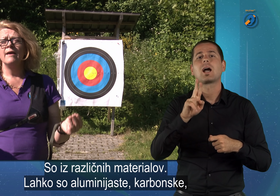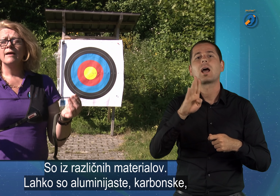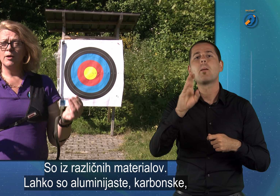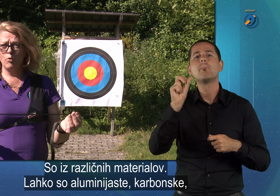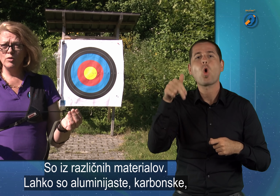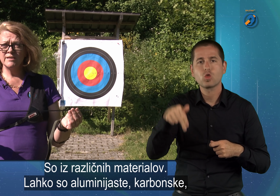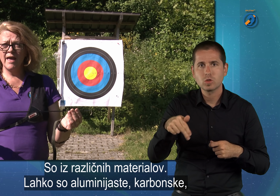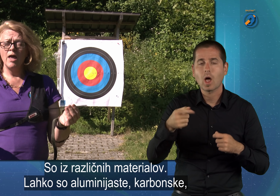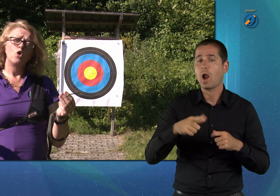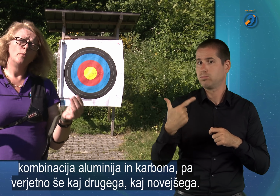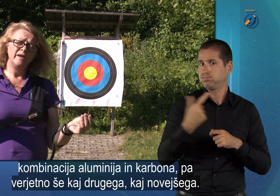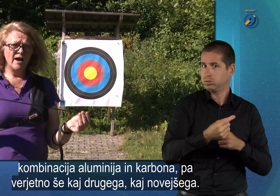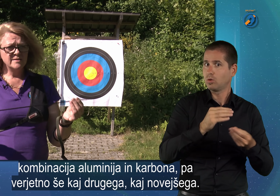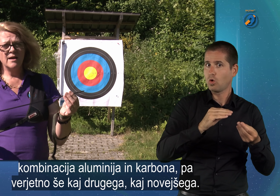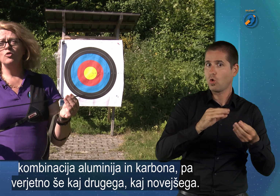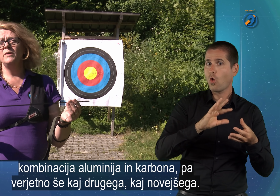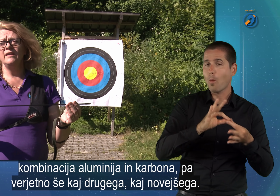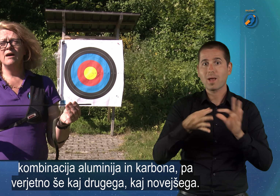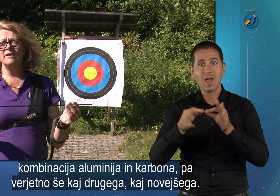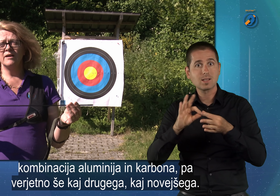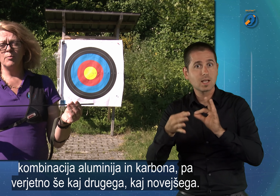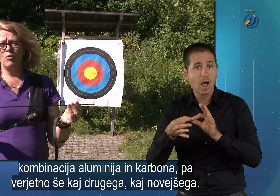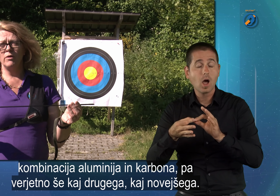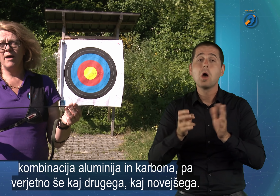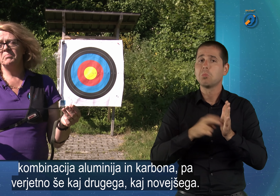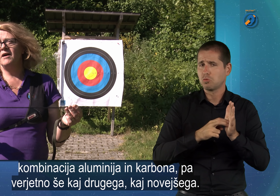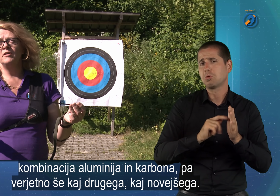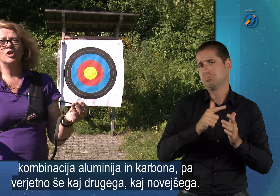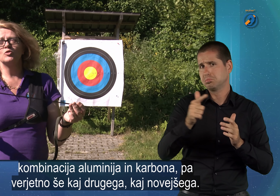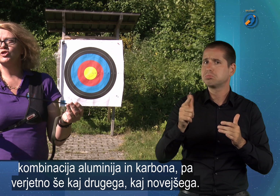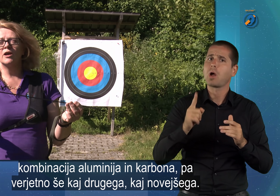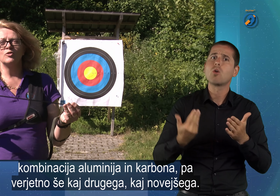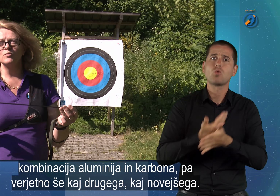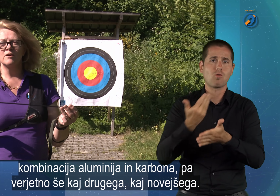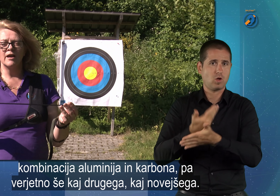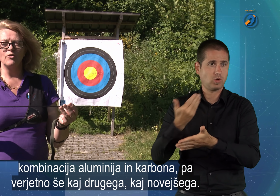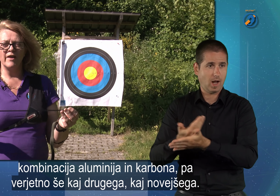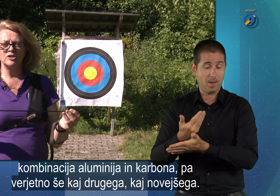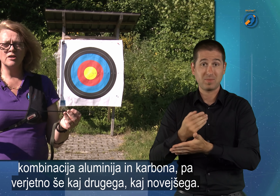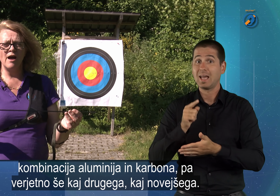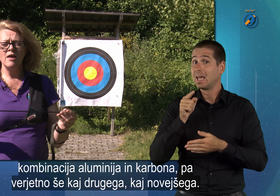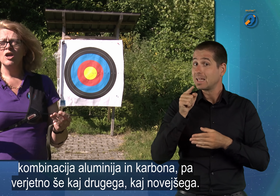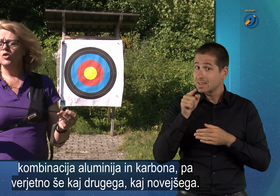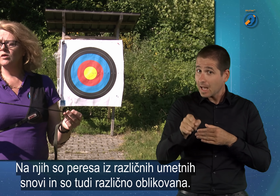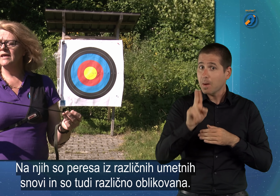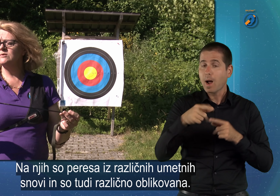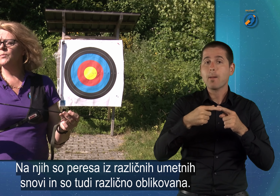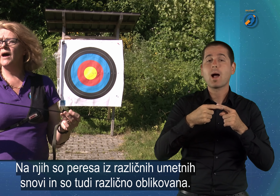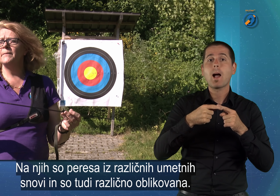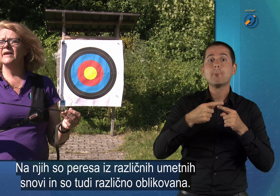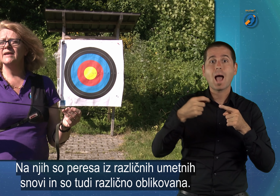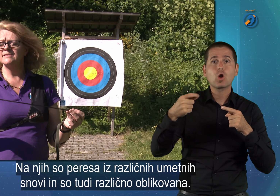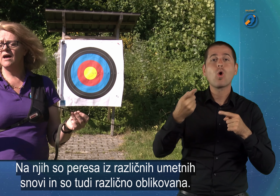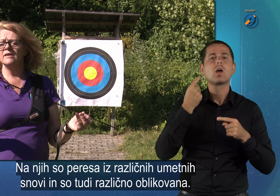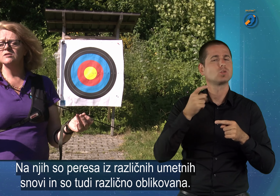aluminijaste, karbonske, kombinacija aluminija in karbona, pa verjetno še kaj drugega, kaj novejšega. No, tam so